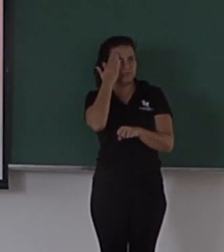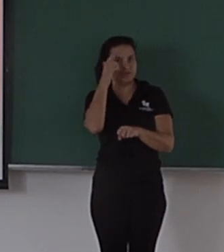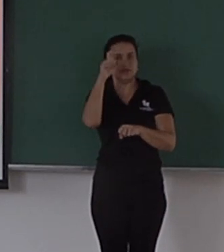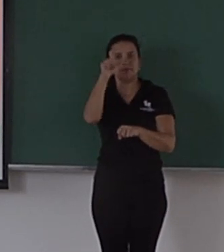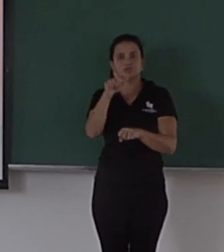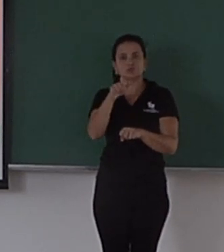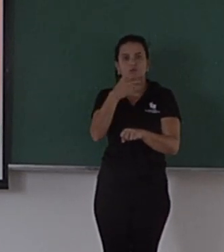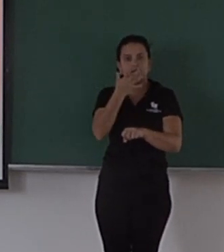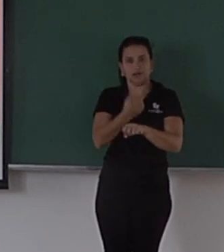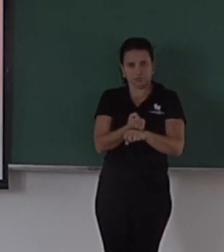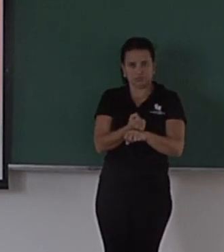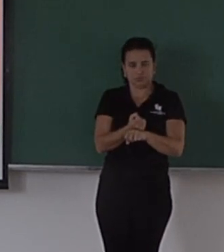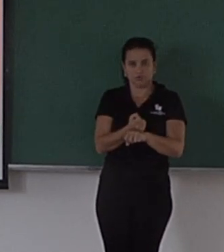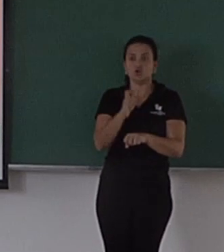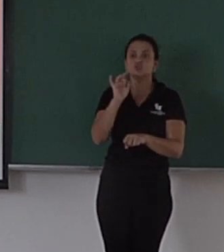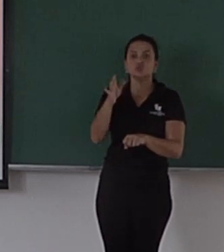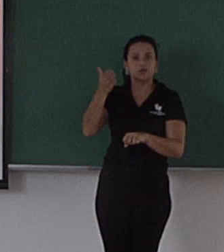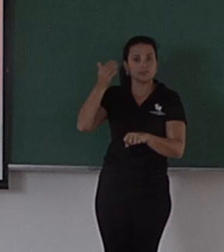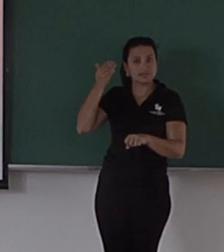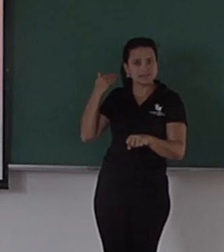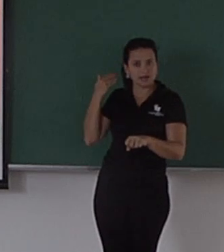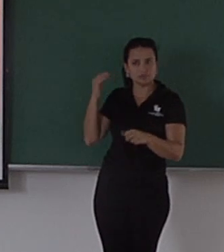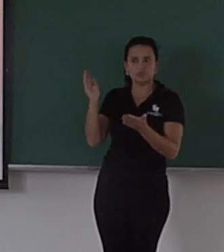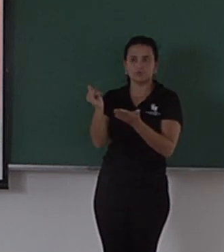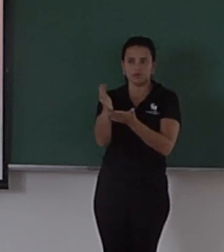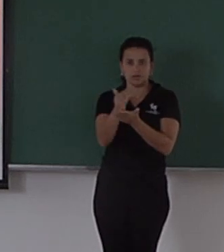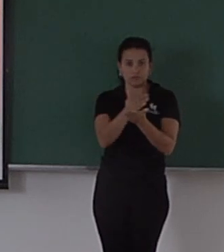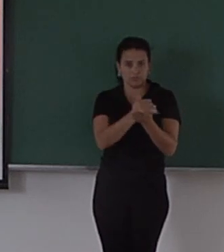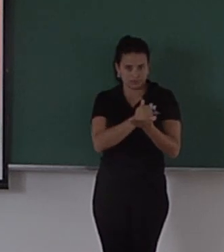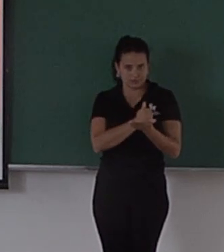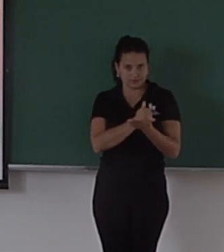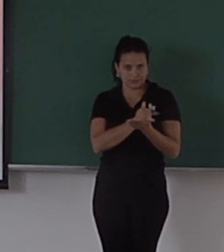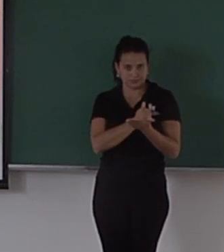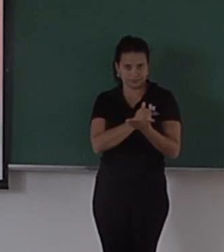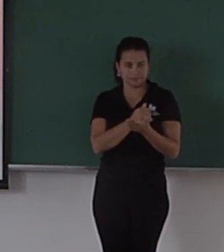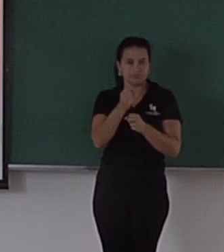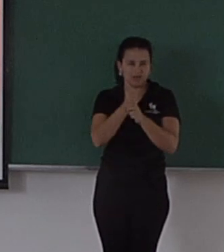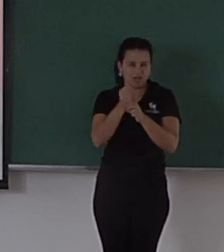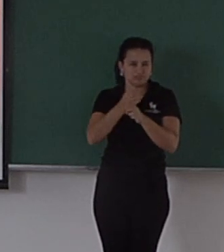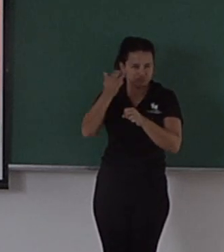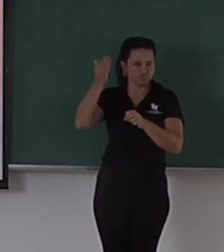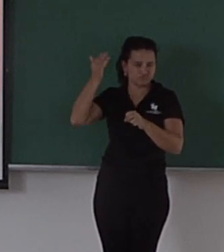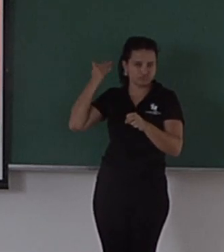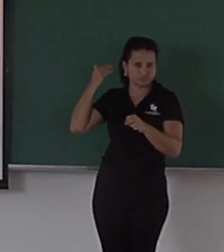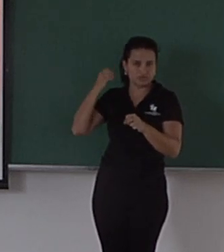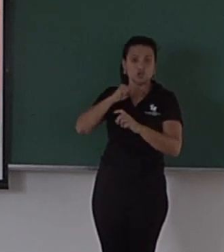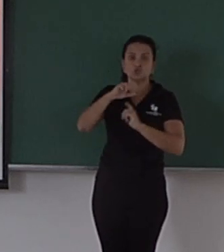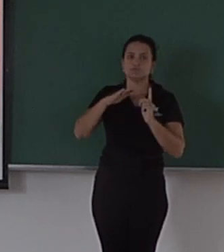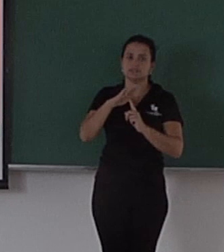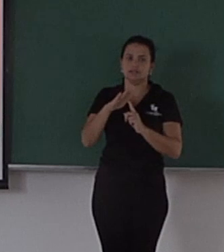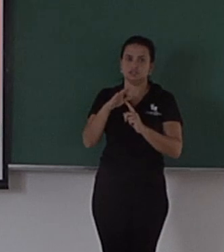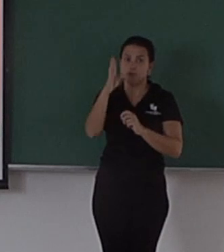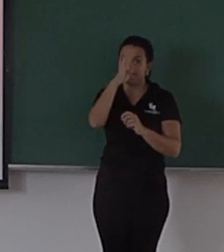queimou. Mas teve algum tempo atrás, esses dados são desse tempo. Alguns anos atrás, a Sociedade Brasileira